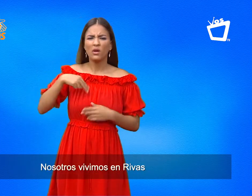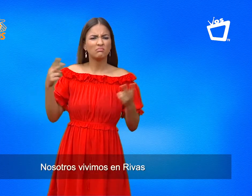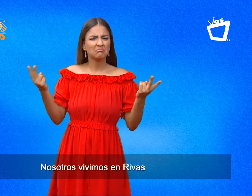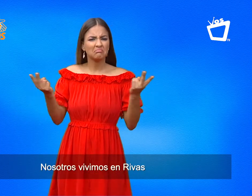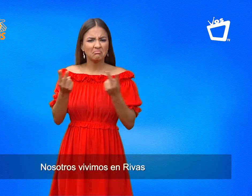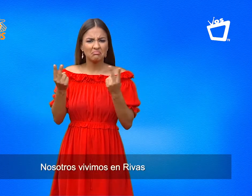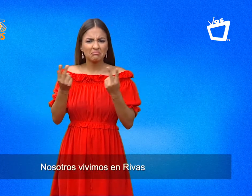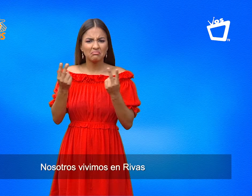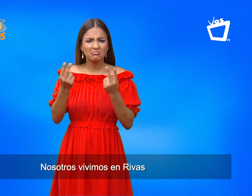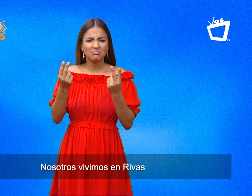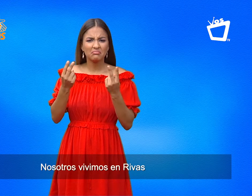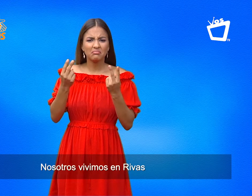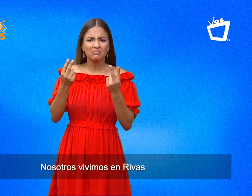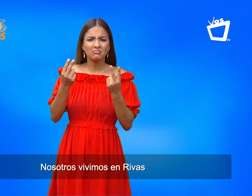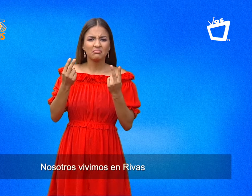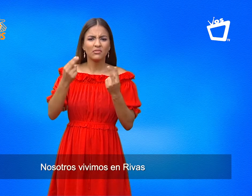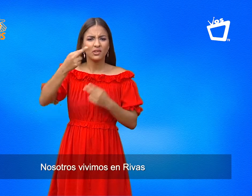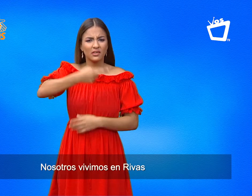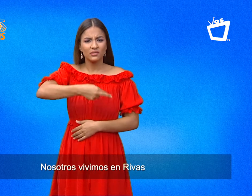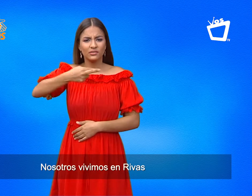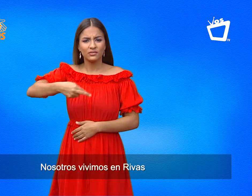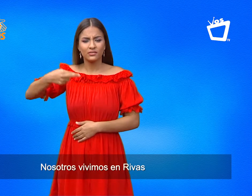nosotros vivimos de arribas